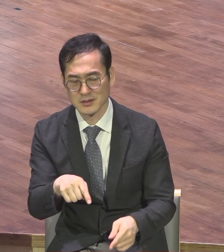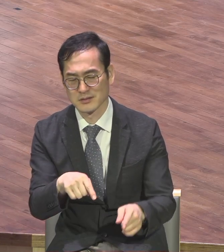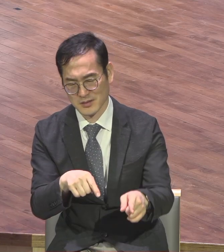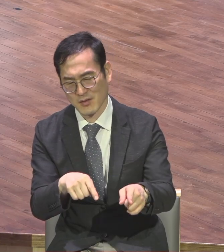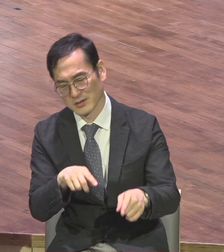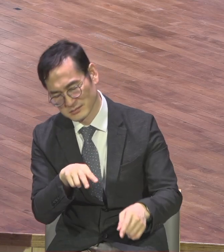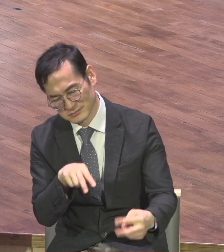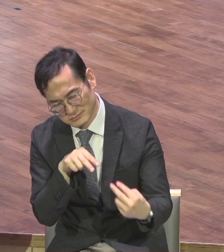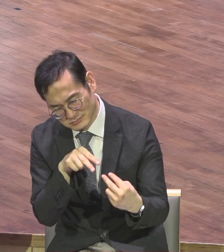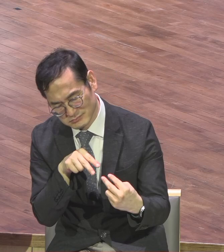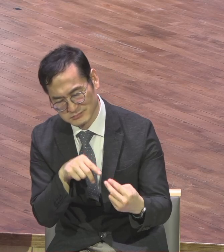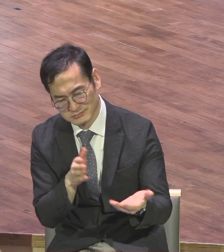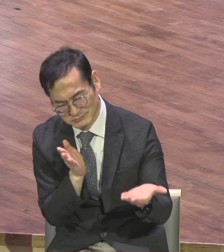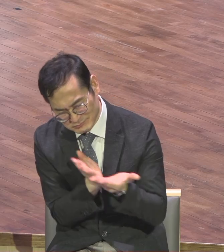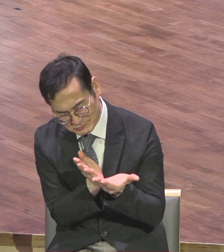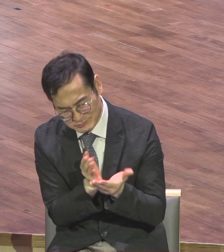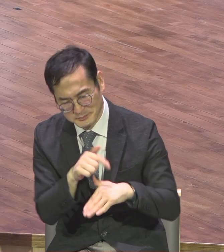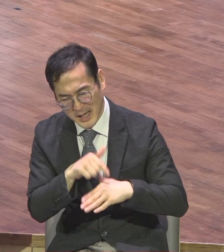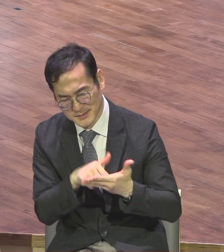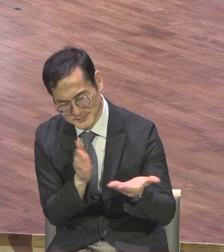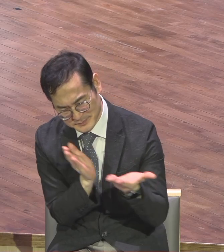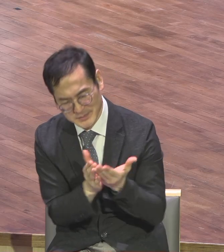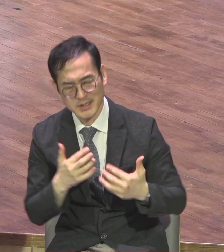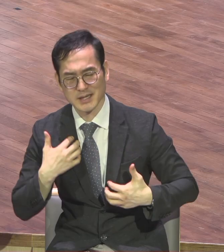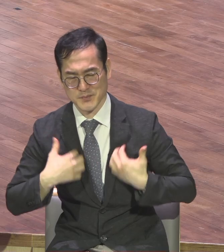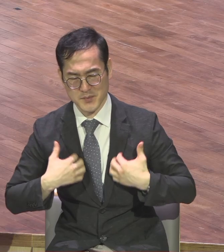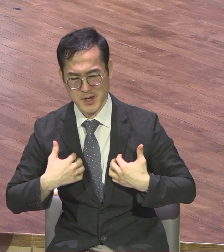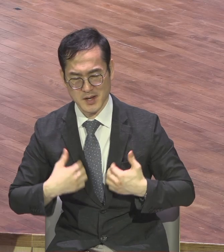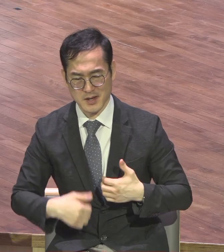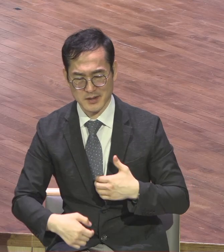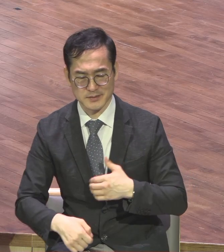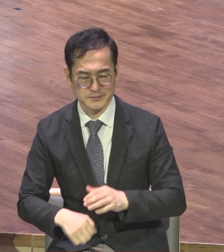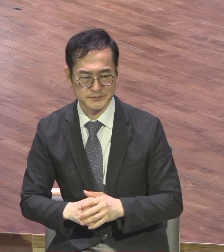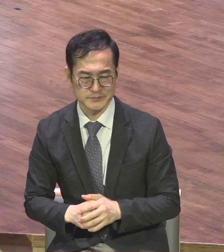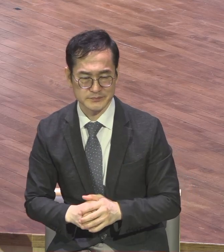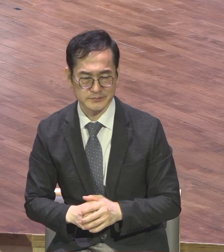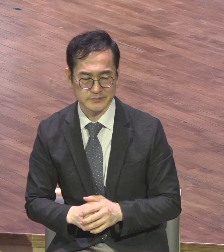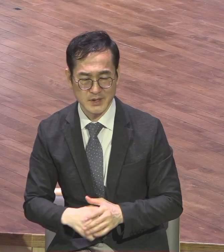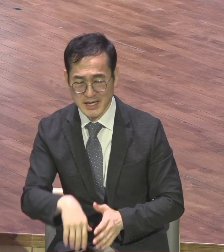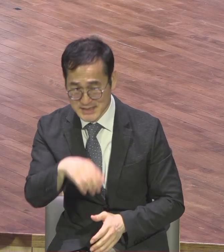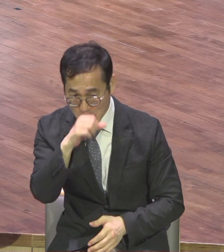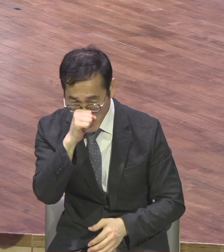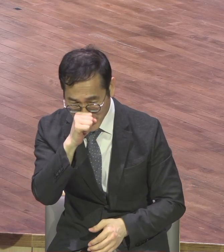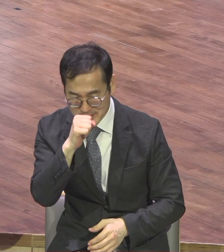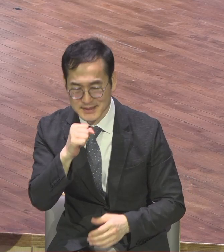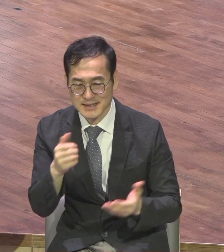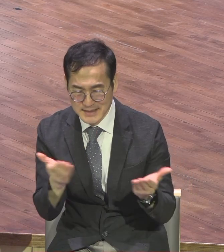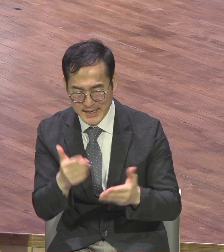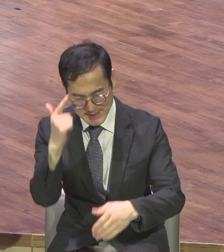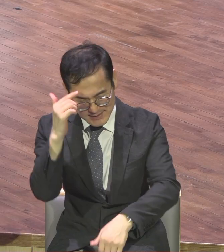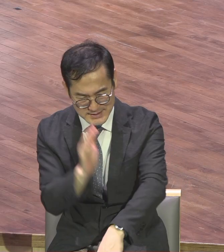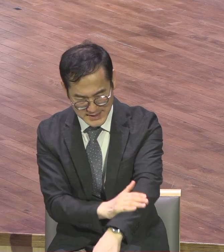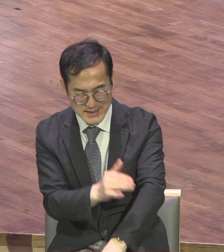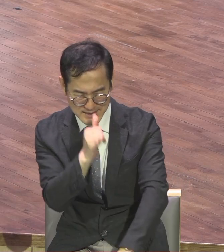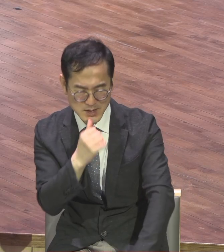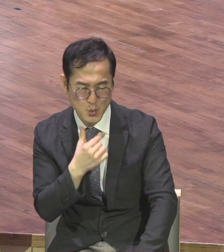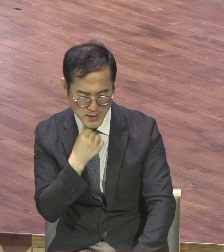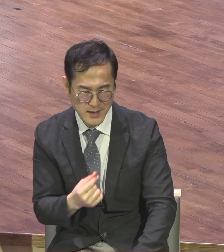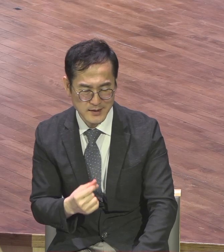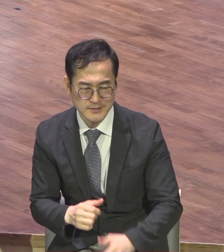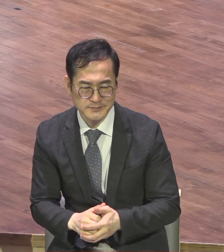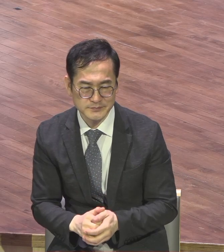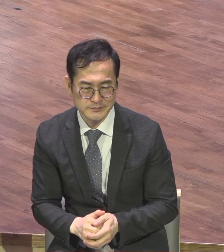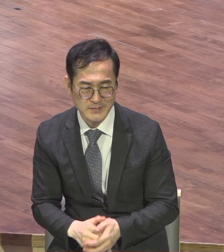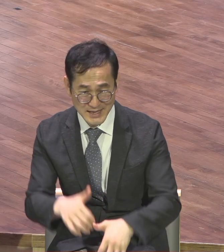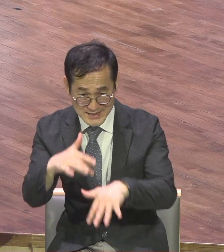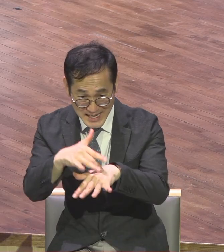너희가 선한 데 지혜롭고 악한 데는 밀어나기를 원하노라. 평강의 하나님께 속히 사탄을 너희